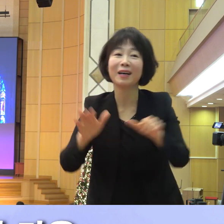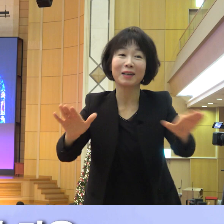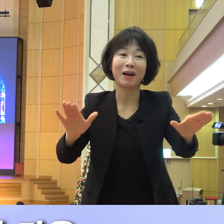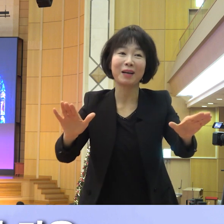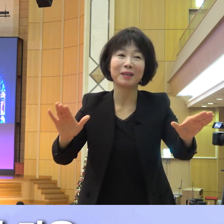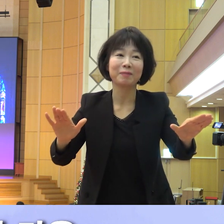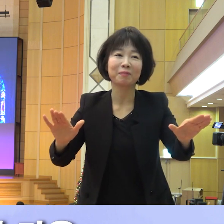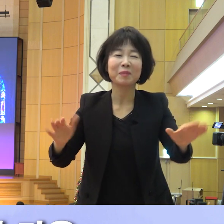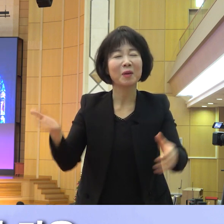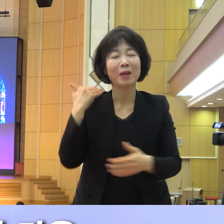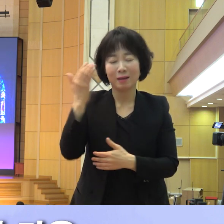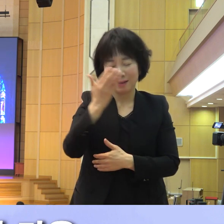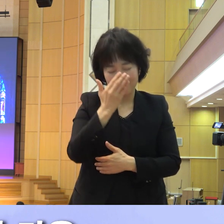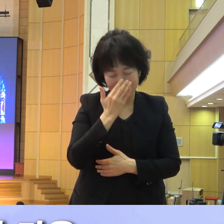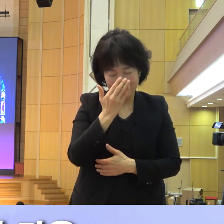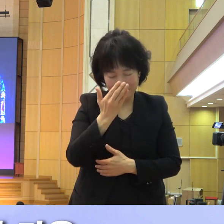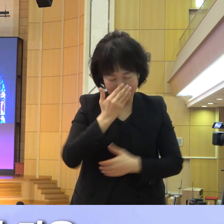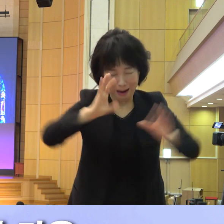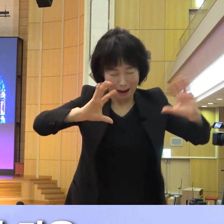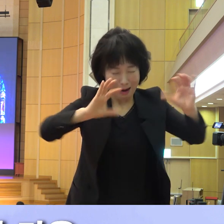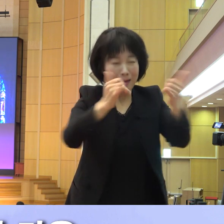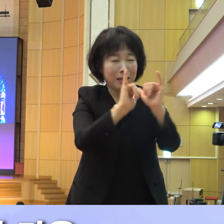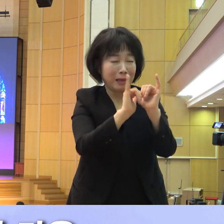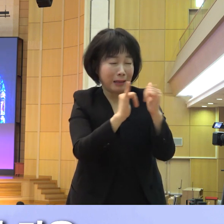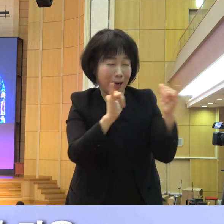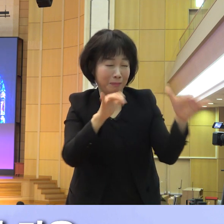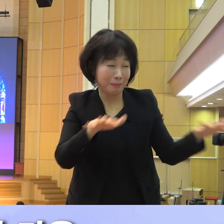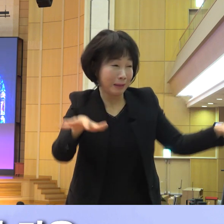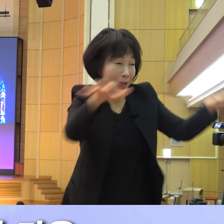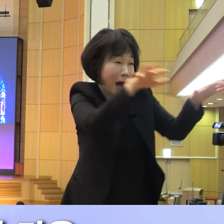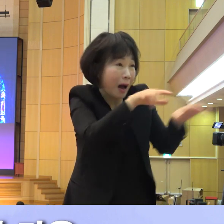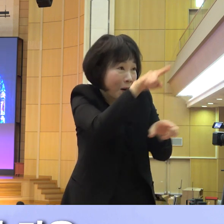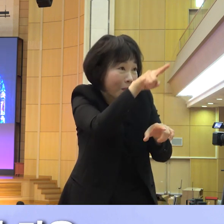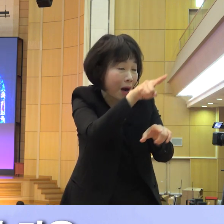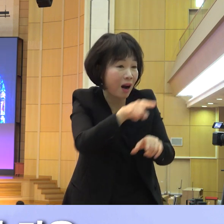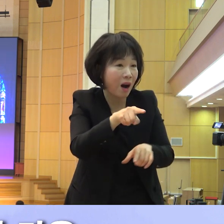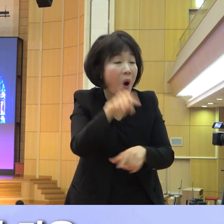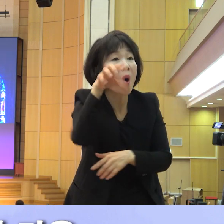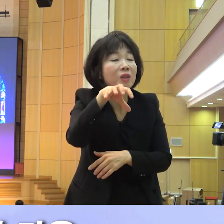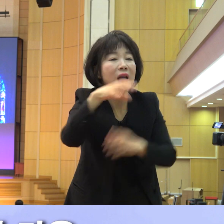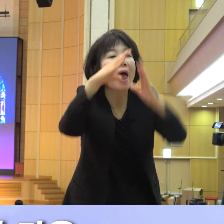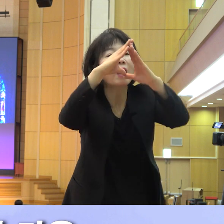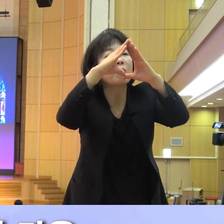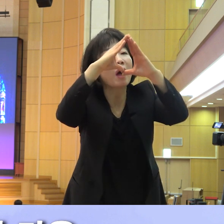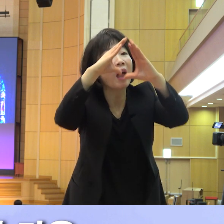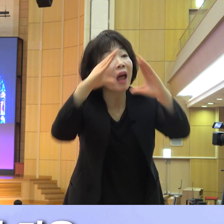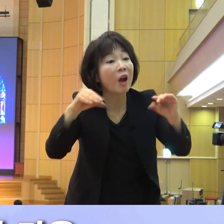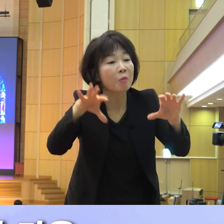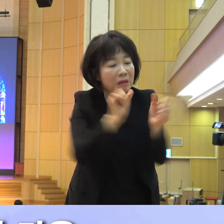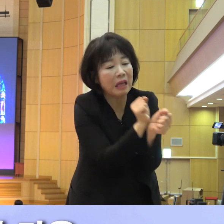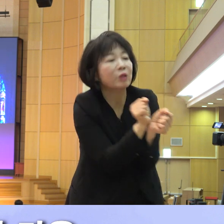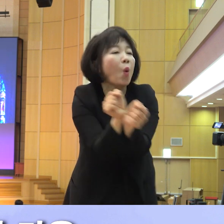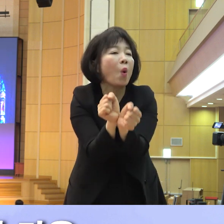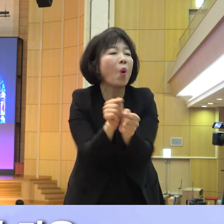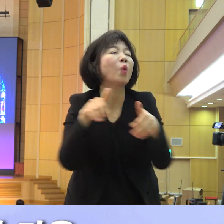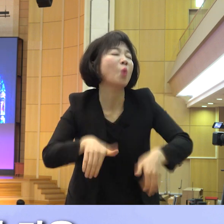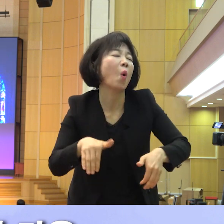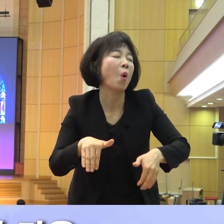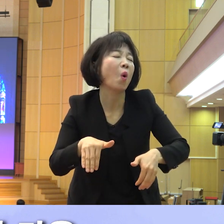이스라엘 백성들이 애굽에 430년 동안 종살이 하다가